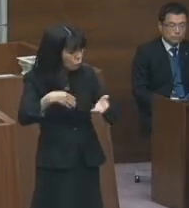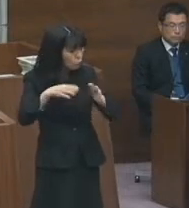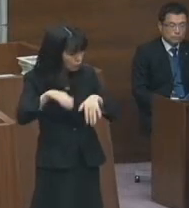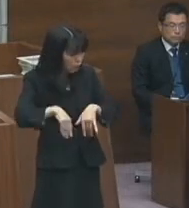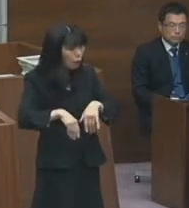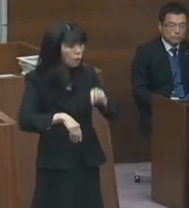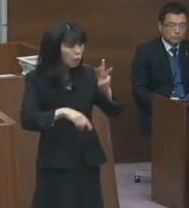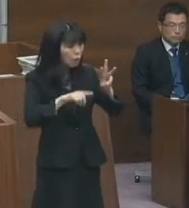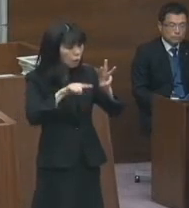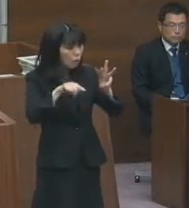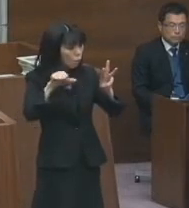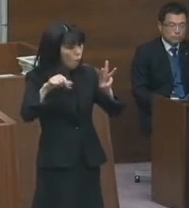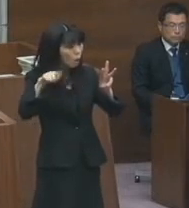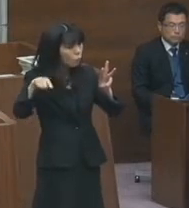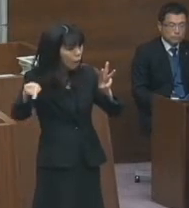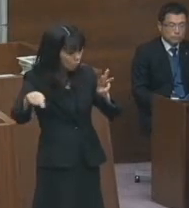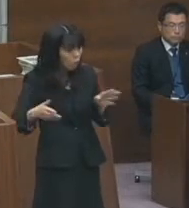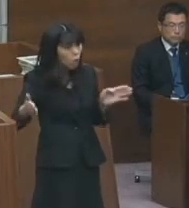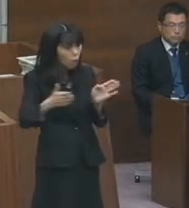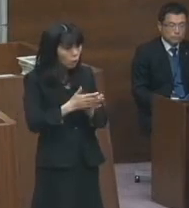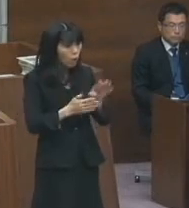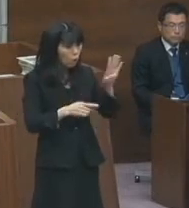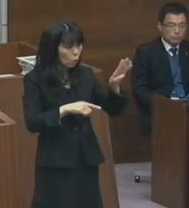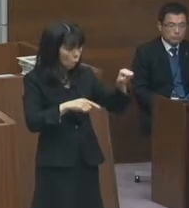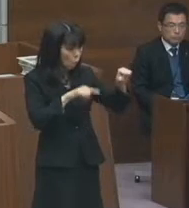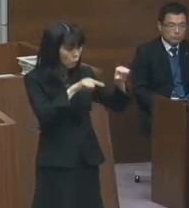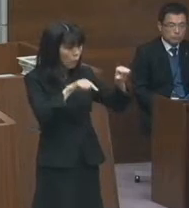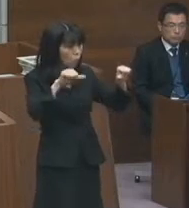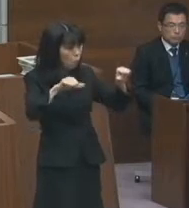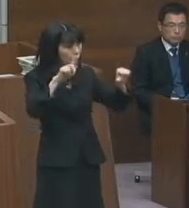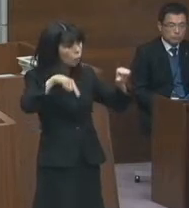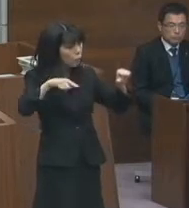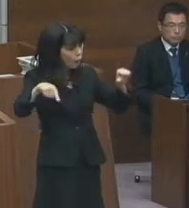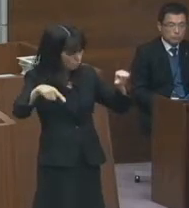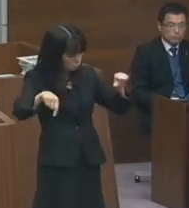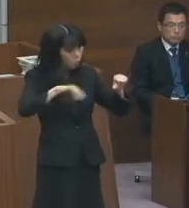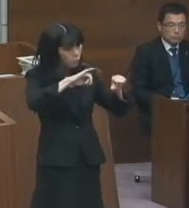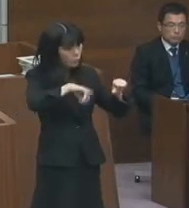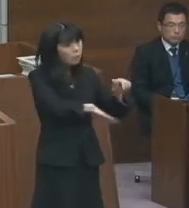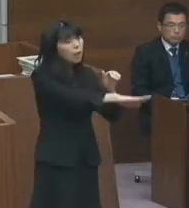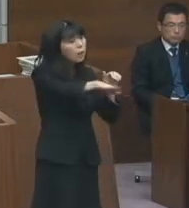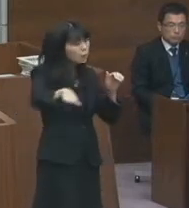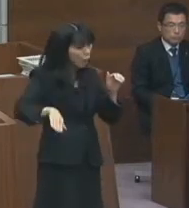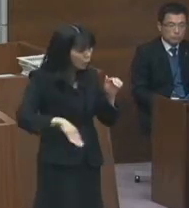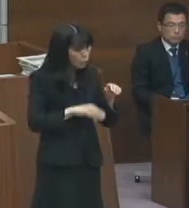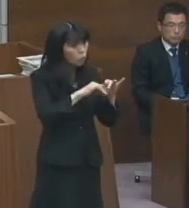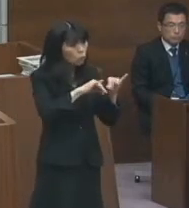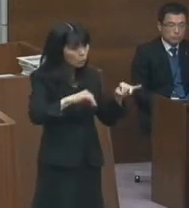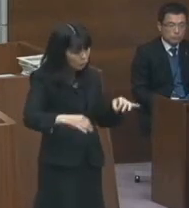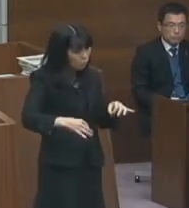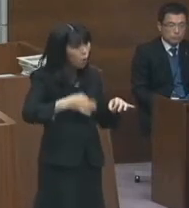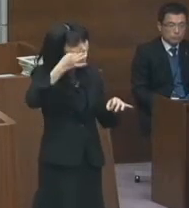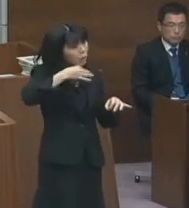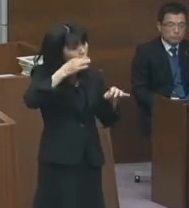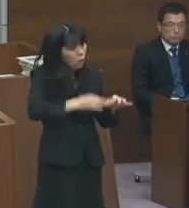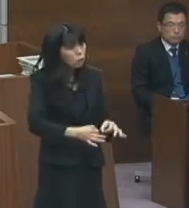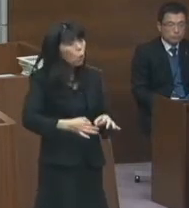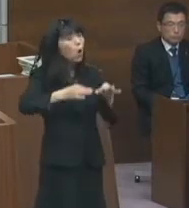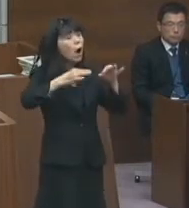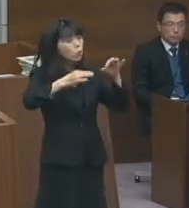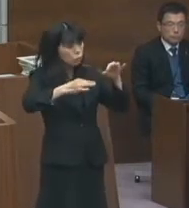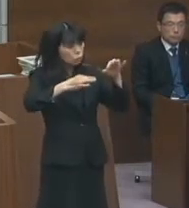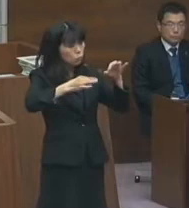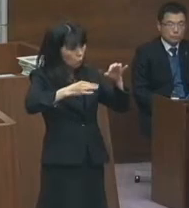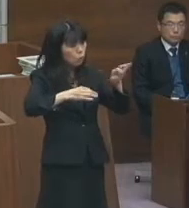タールも含めた 5.5 ヘクタールの JT 跡地全体の価値の増加分すべてを